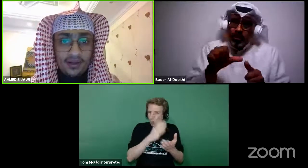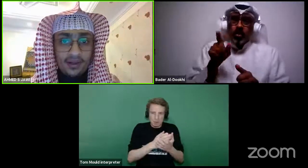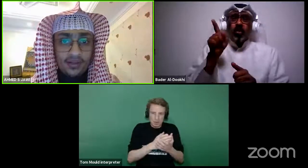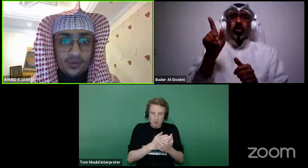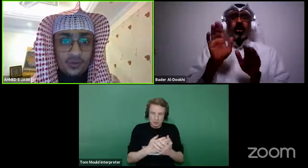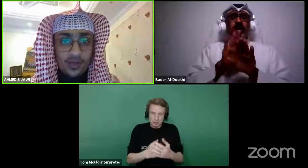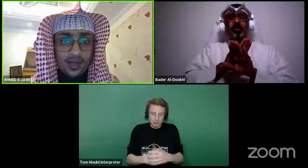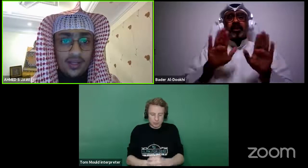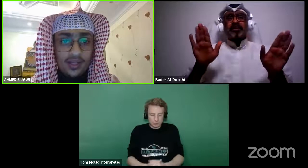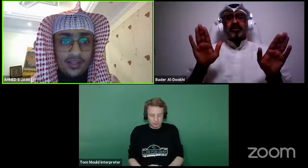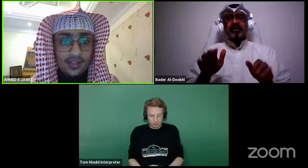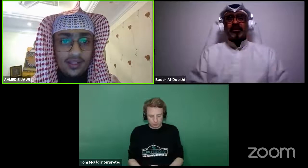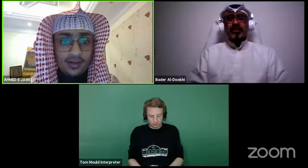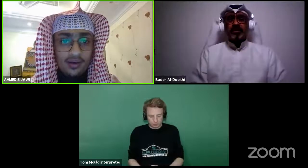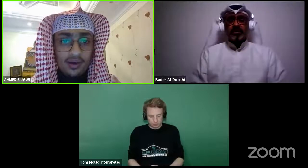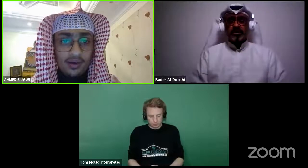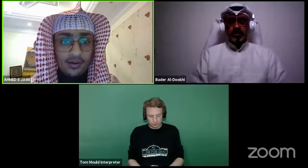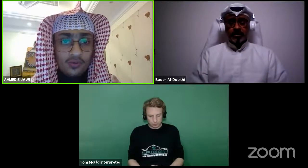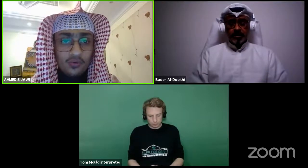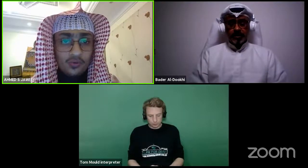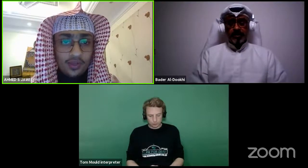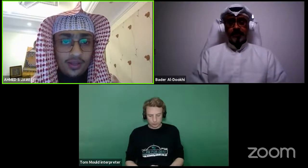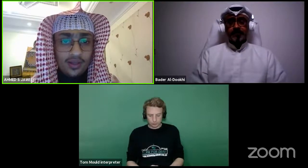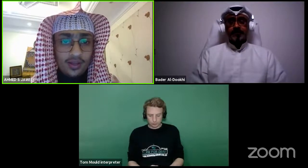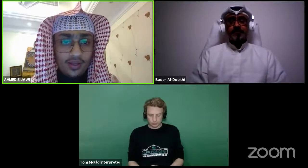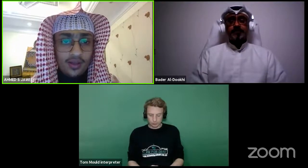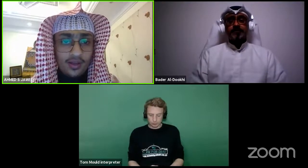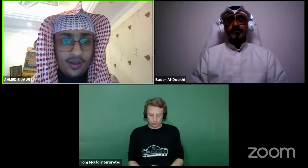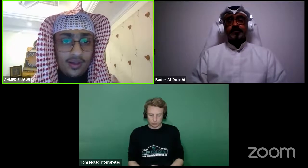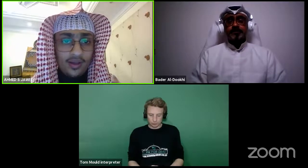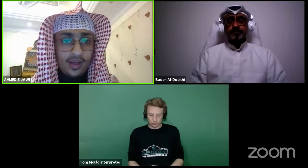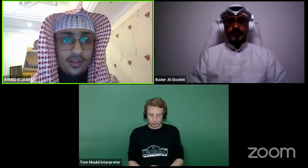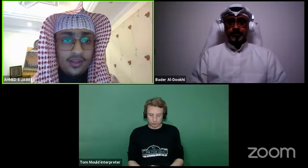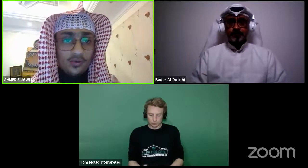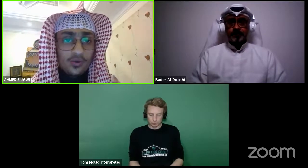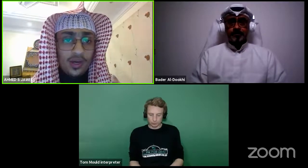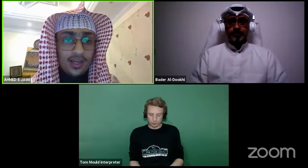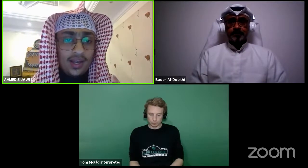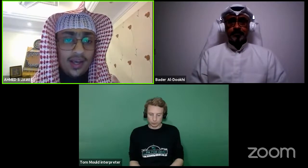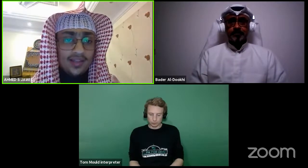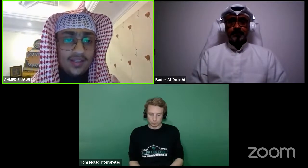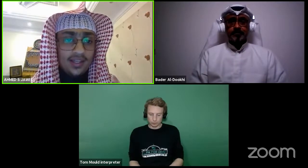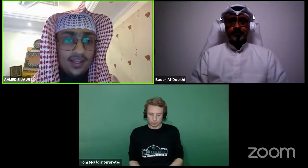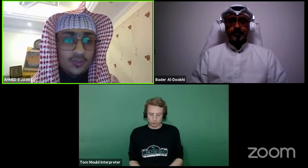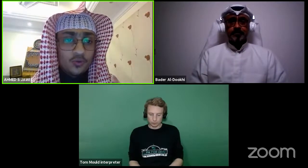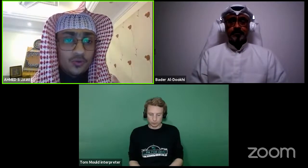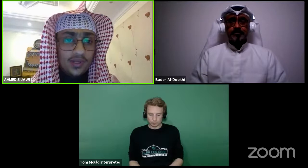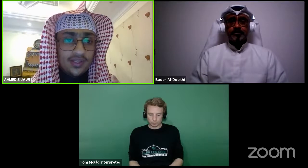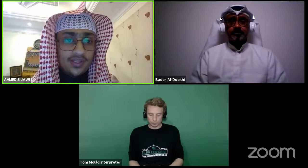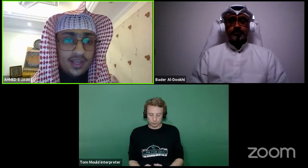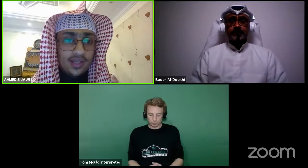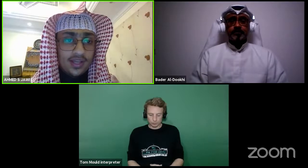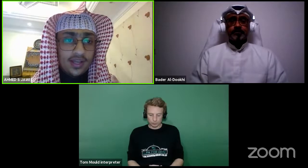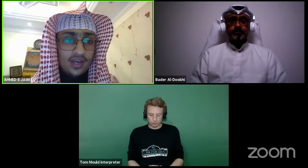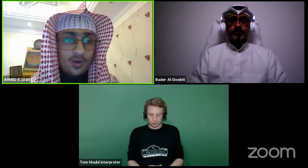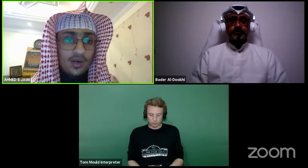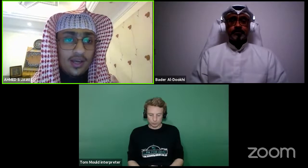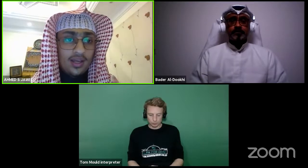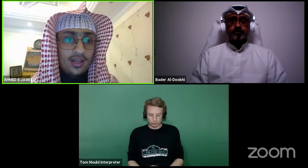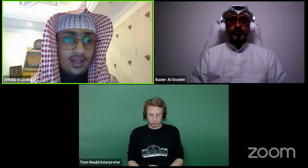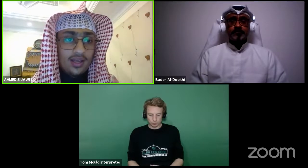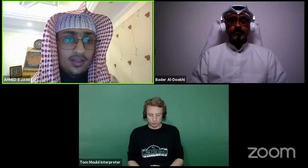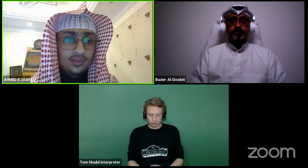فلما دخلوا عليه قالوا يا أيها العزيز